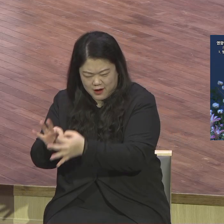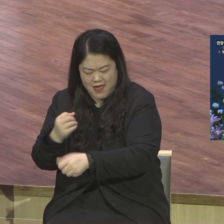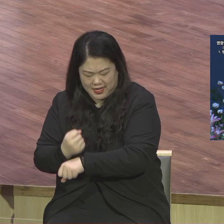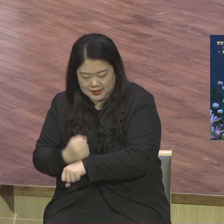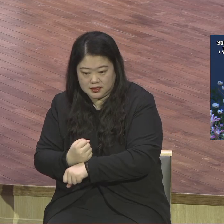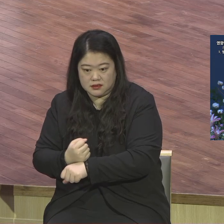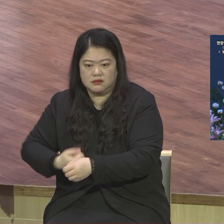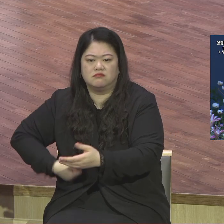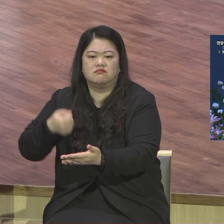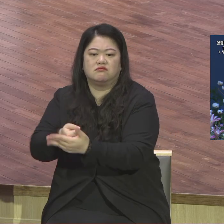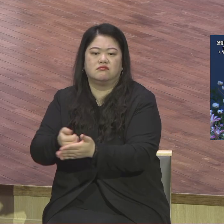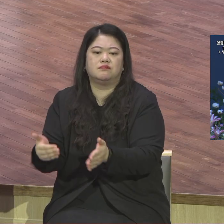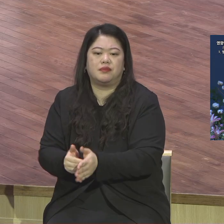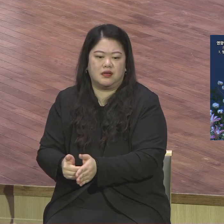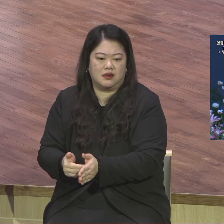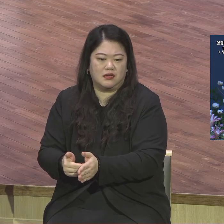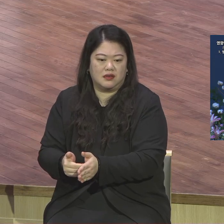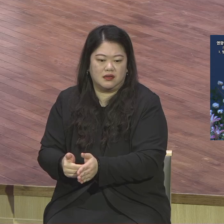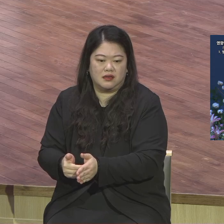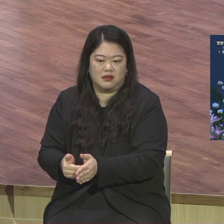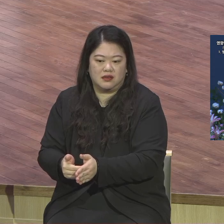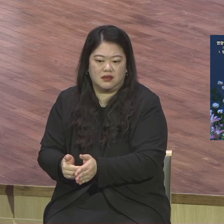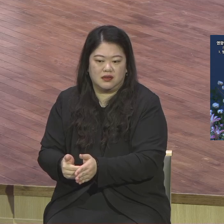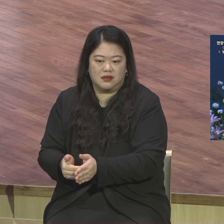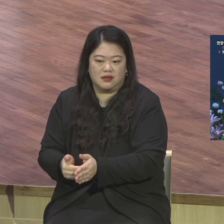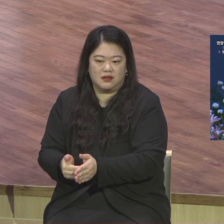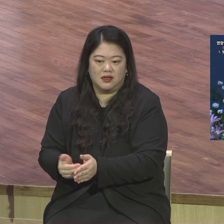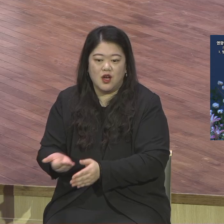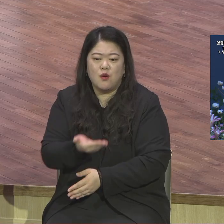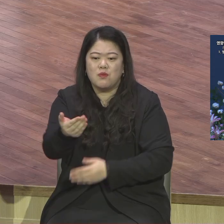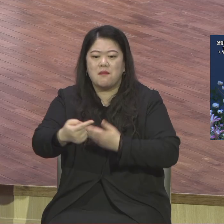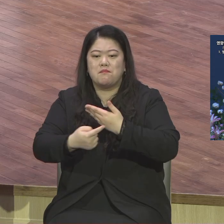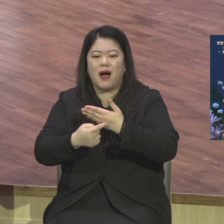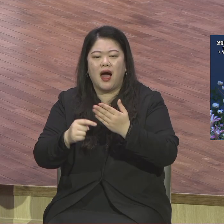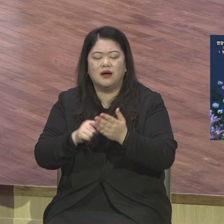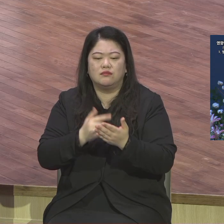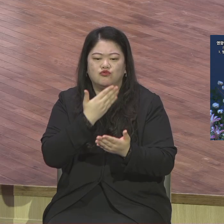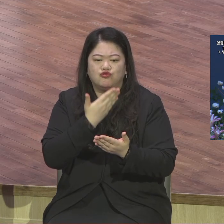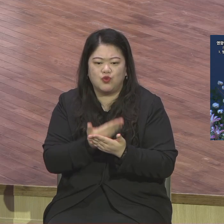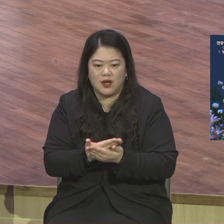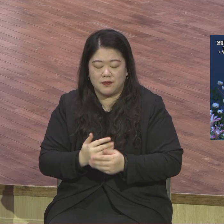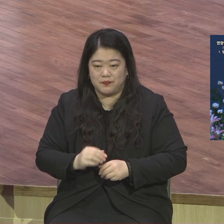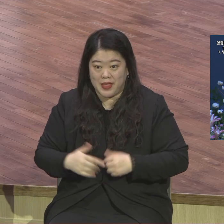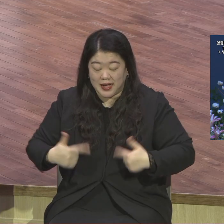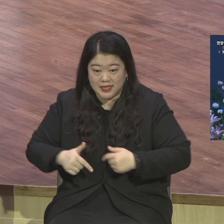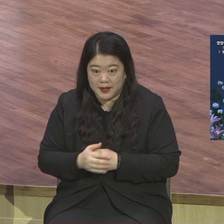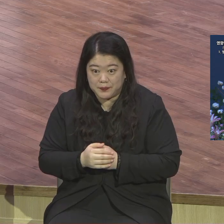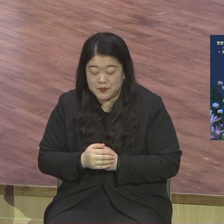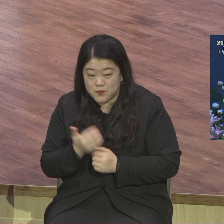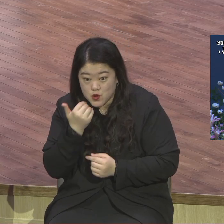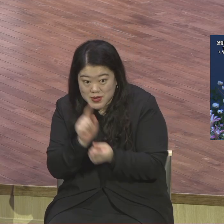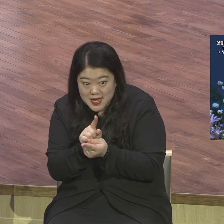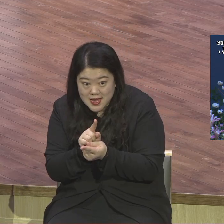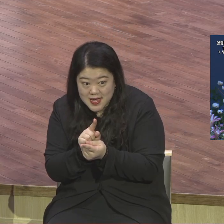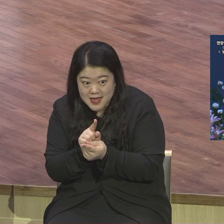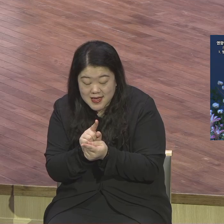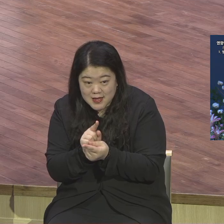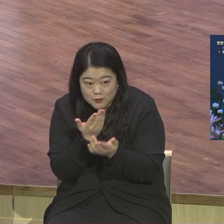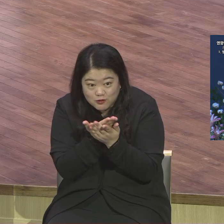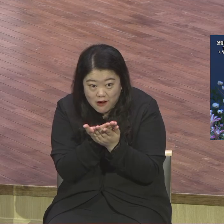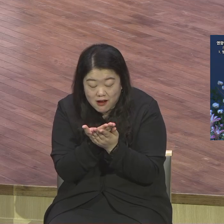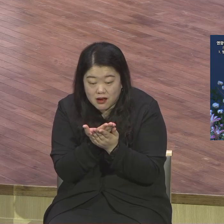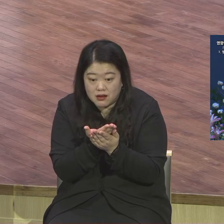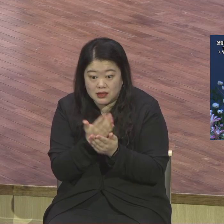마음 자세, 믿음의 자세가 아주 중요합니다. 자세 어떤 자세냐? 영적인 어떤 자세를 가지고 있느냐? 세상 말로